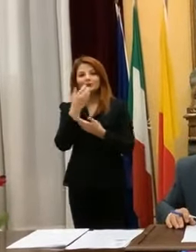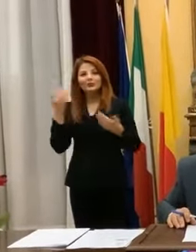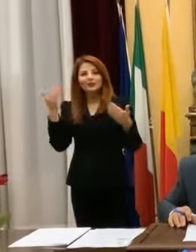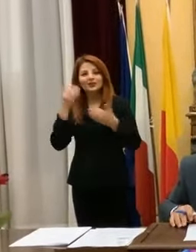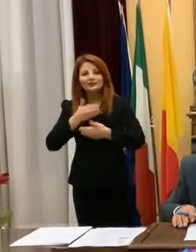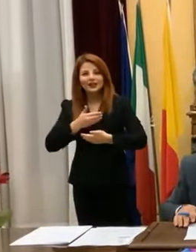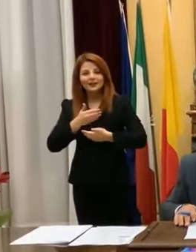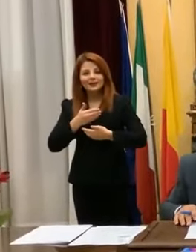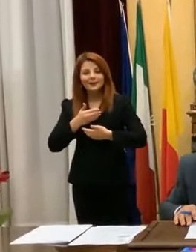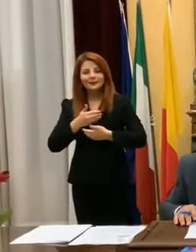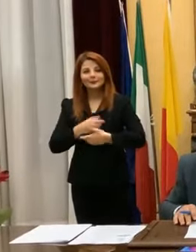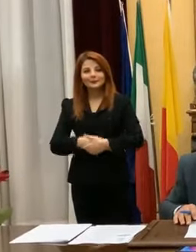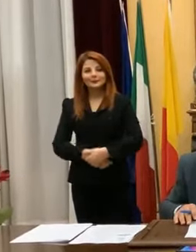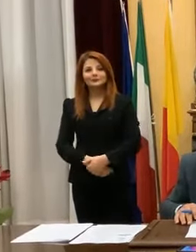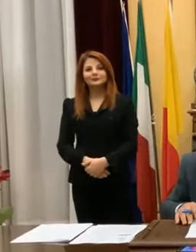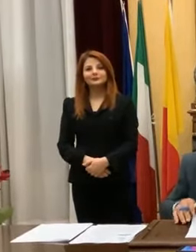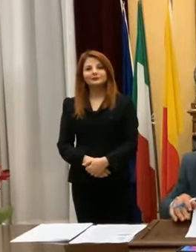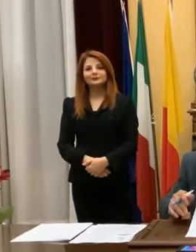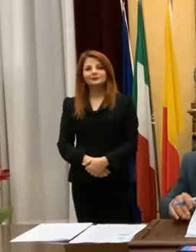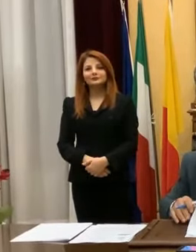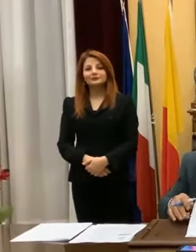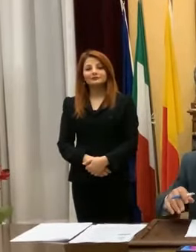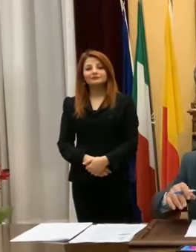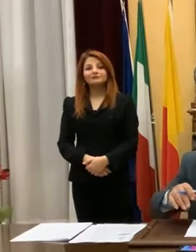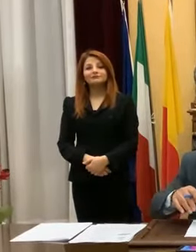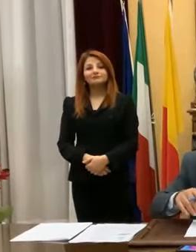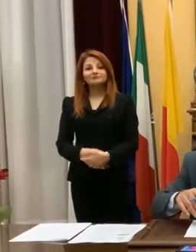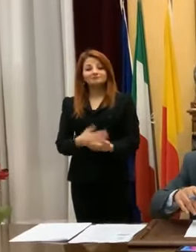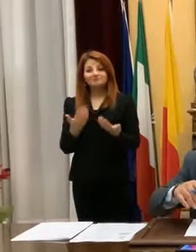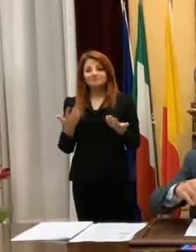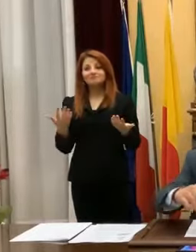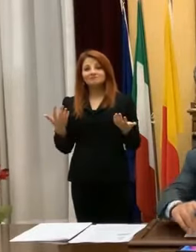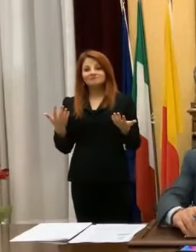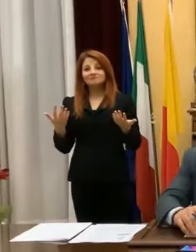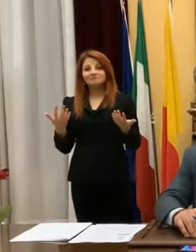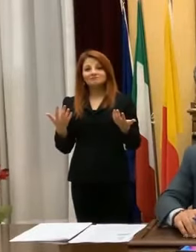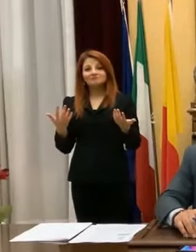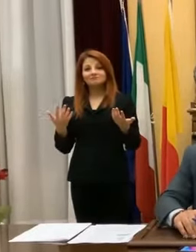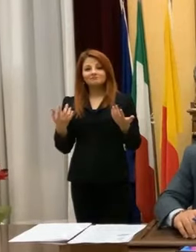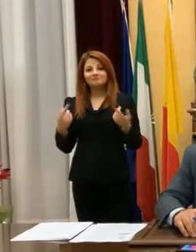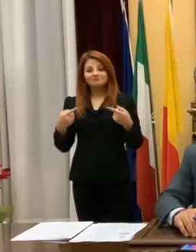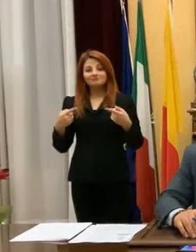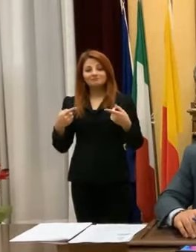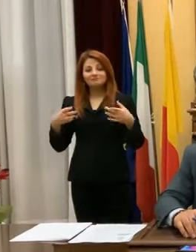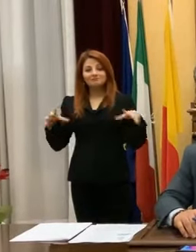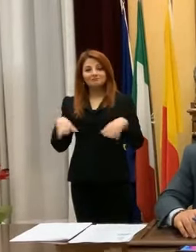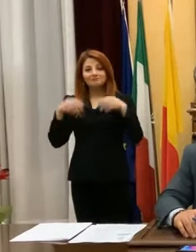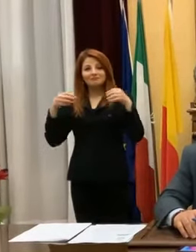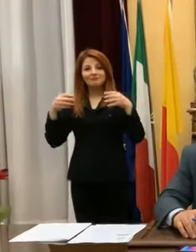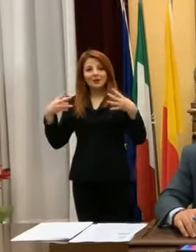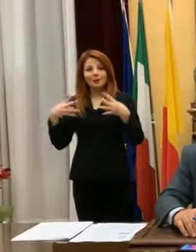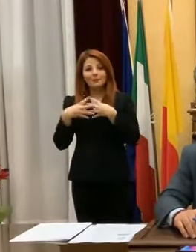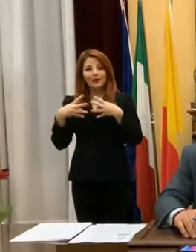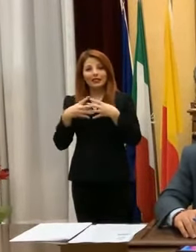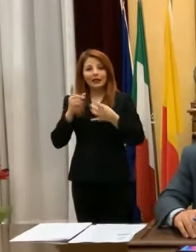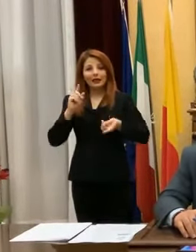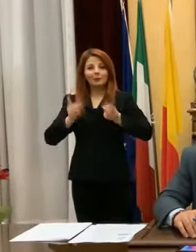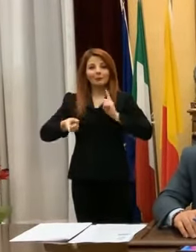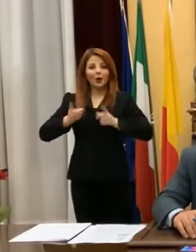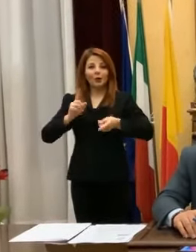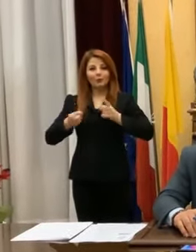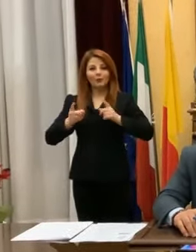Buonasera, una bella battaglia di popolo abbiamo fatto e di questo parleremo questa sera.